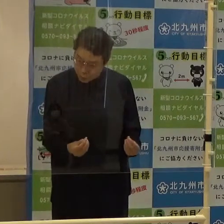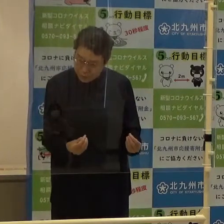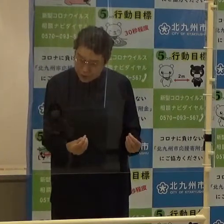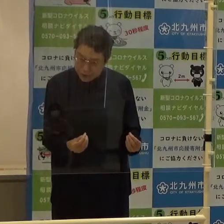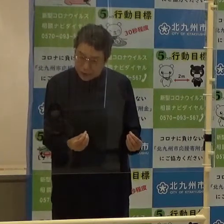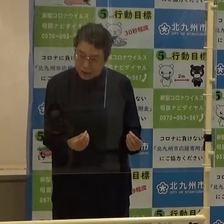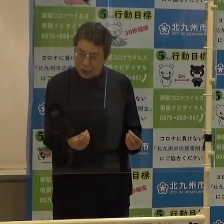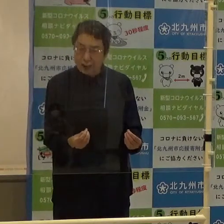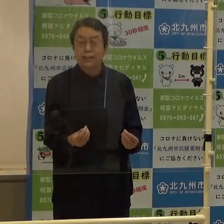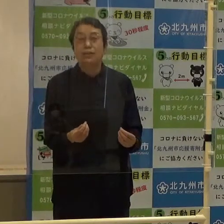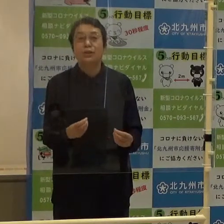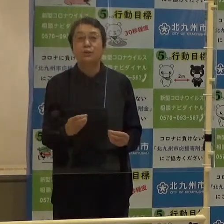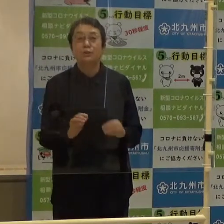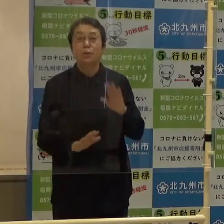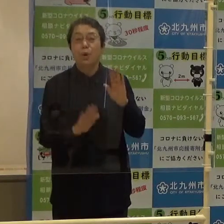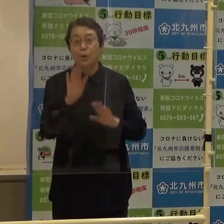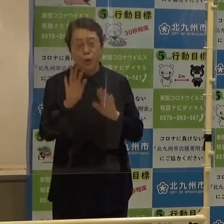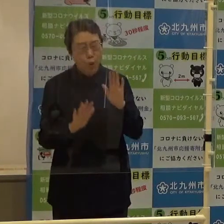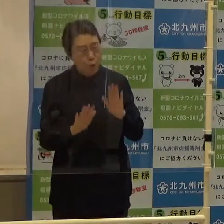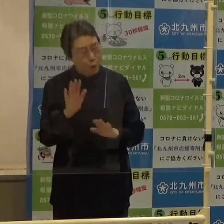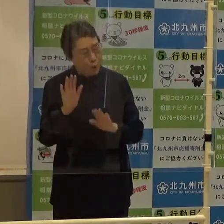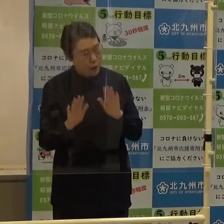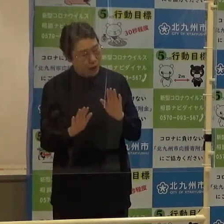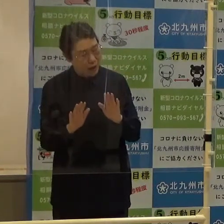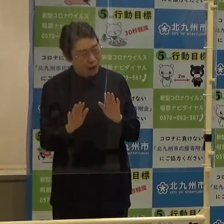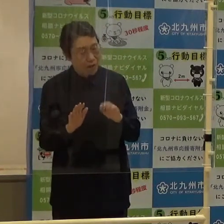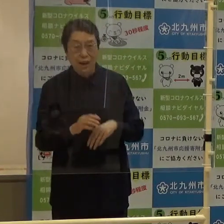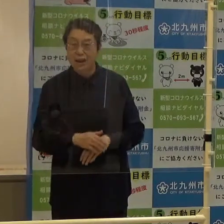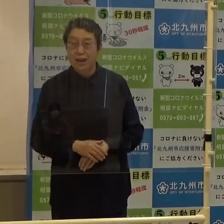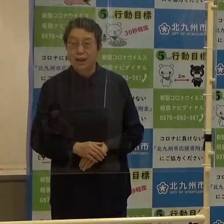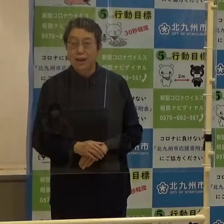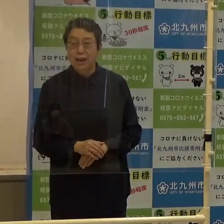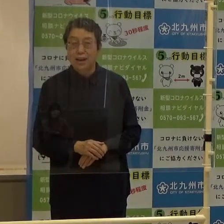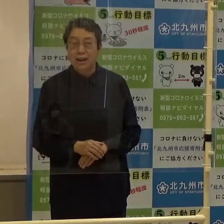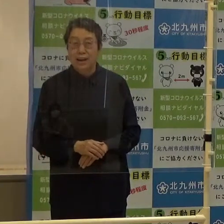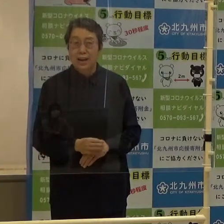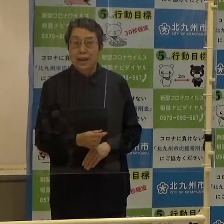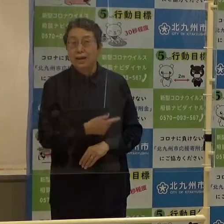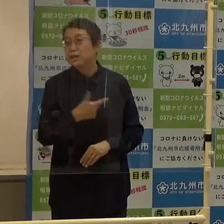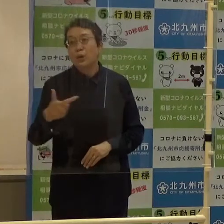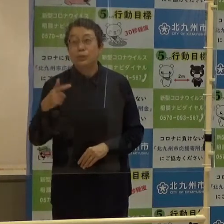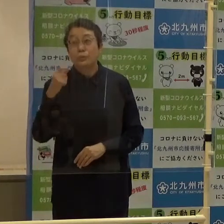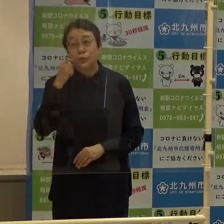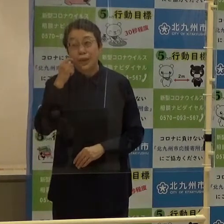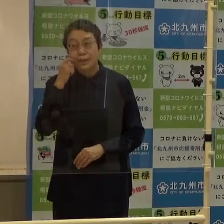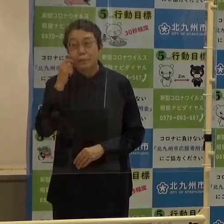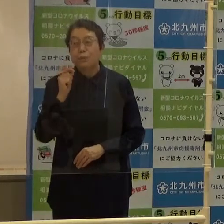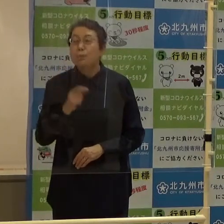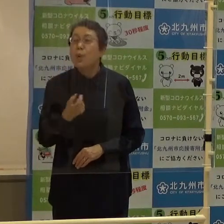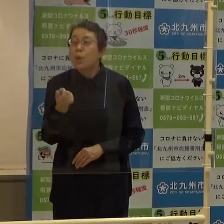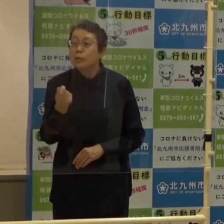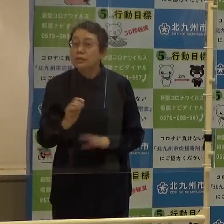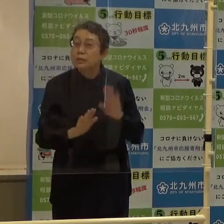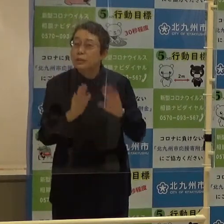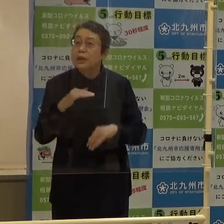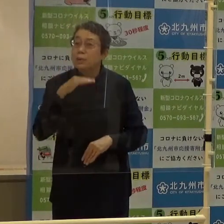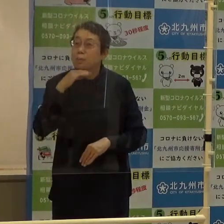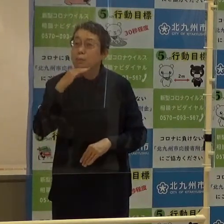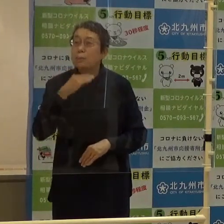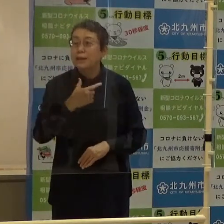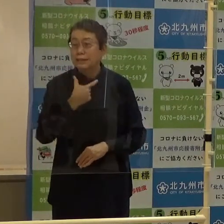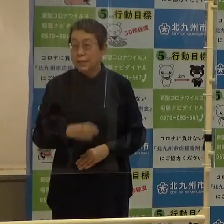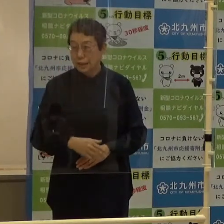という状況かどうかはですね、これ非常にもう少し状況を見た方がいいと、つ